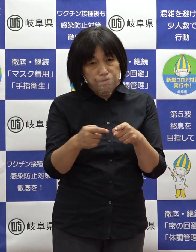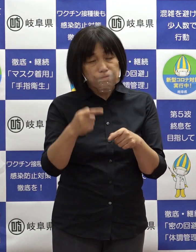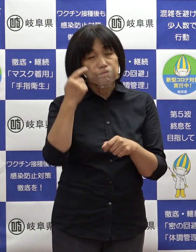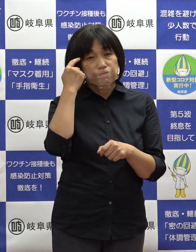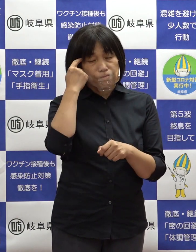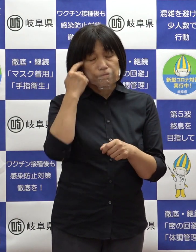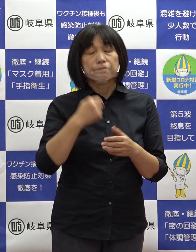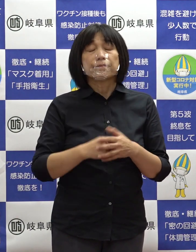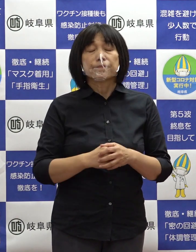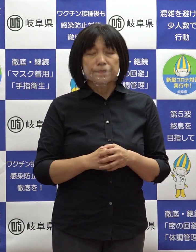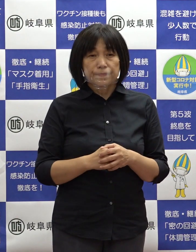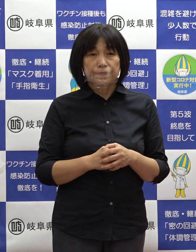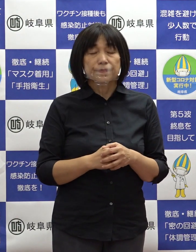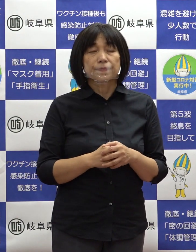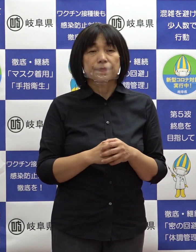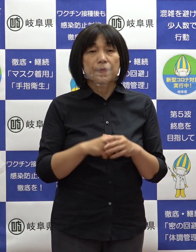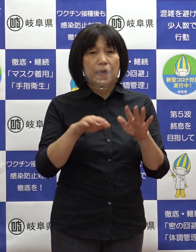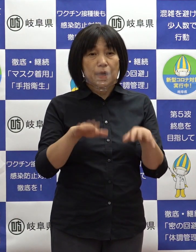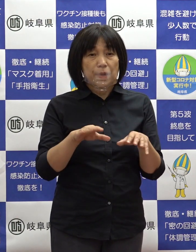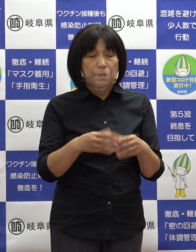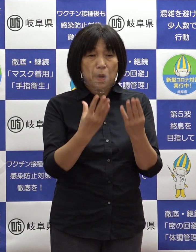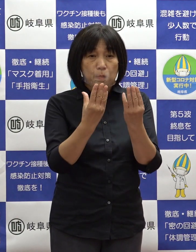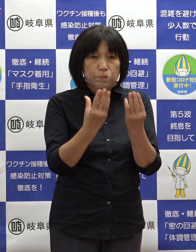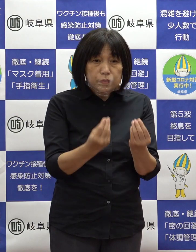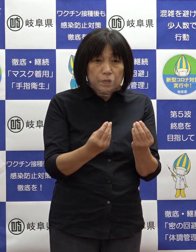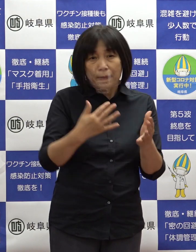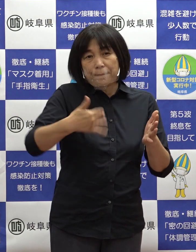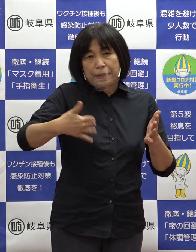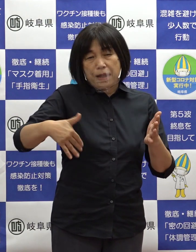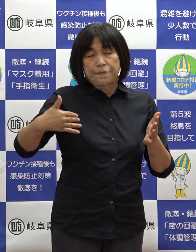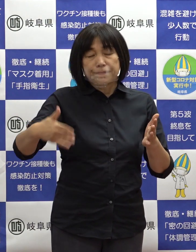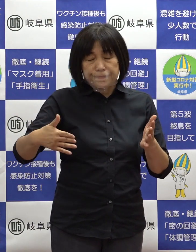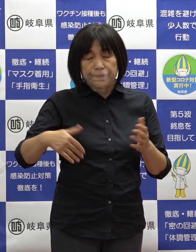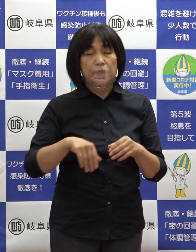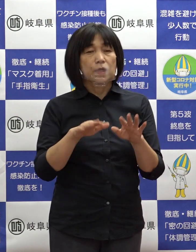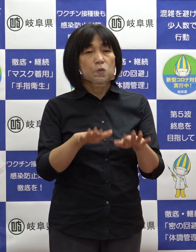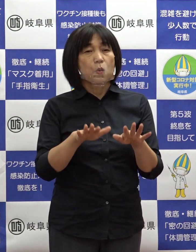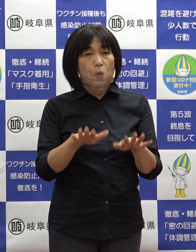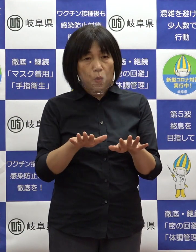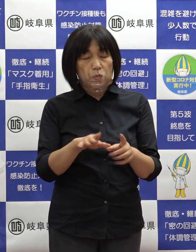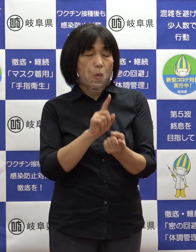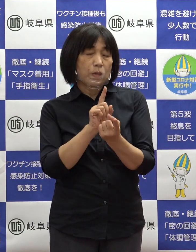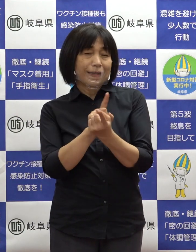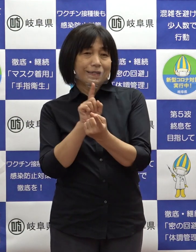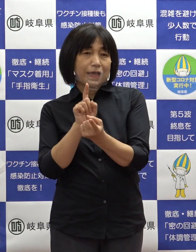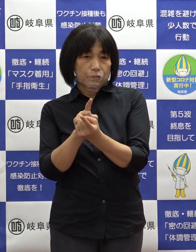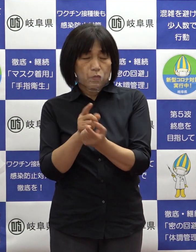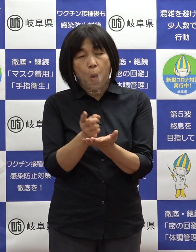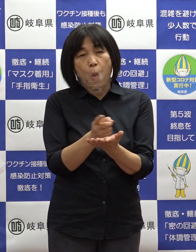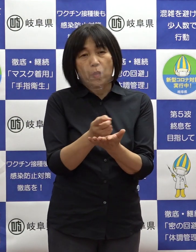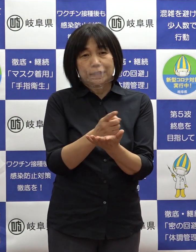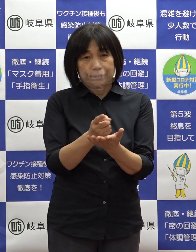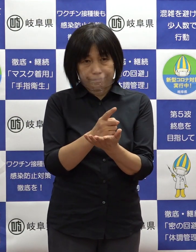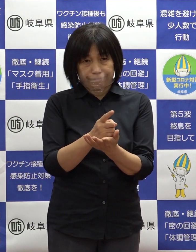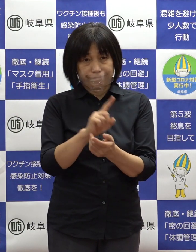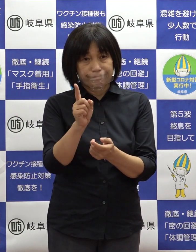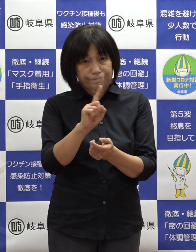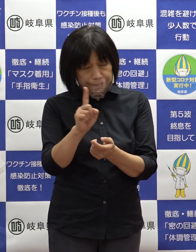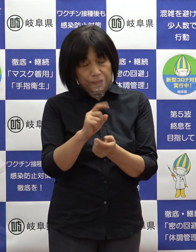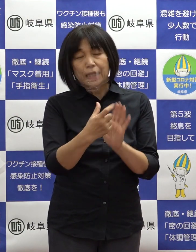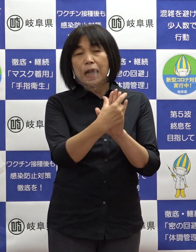まあここでまだ収束したわけではありませんので、まあ、今日の対策の方針はタイト